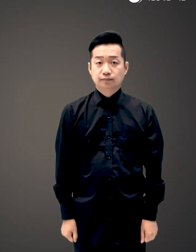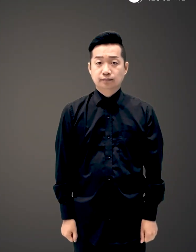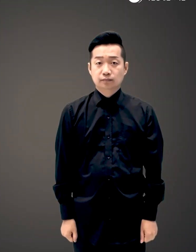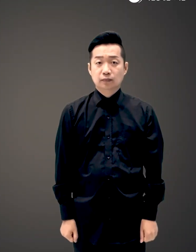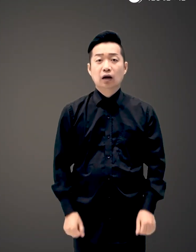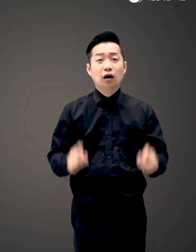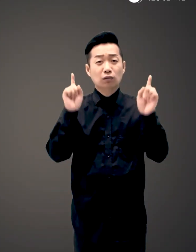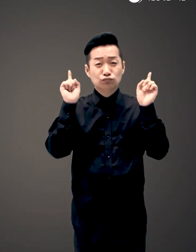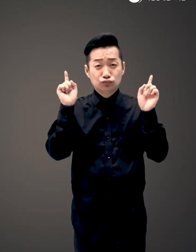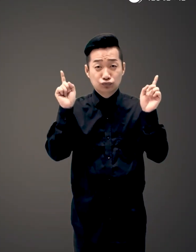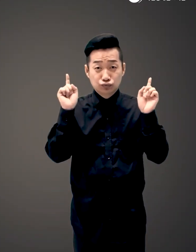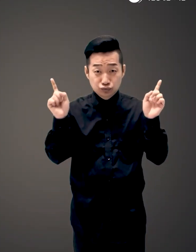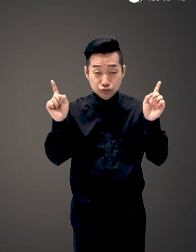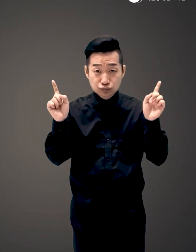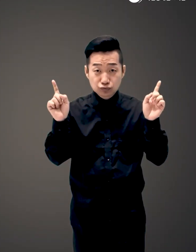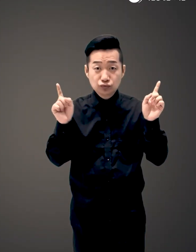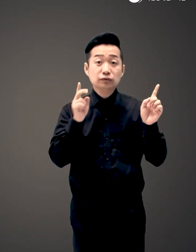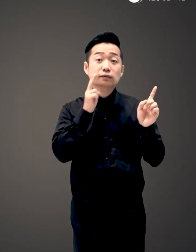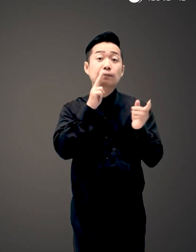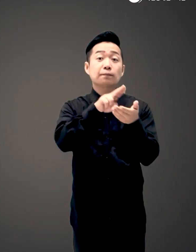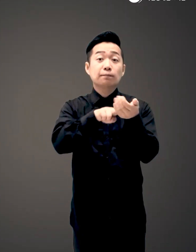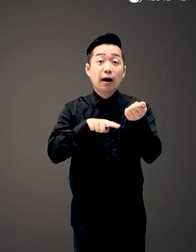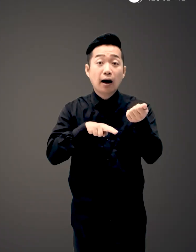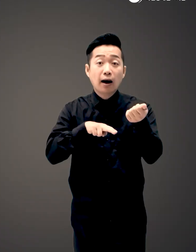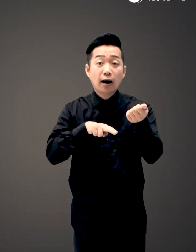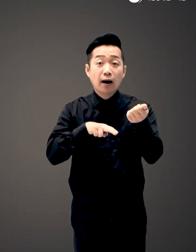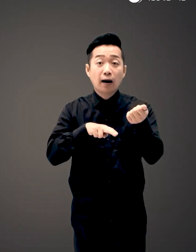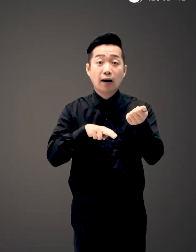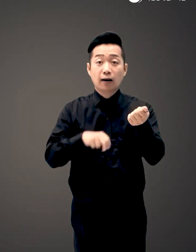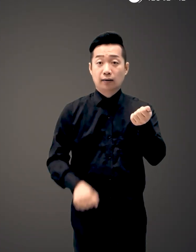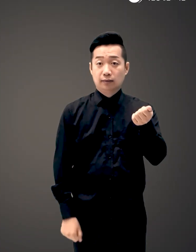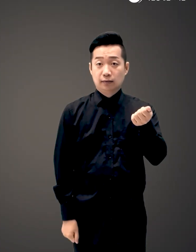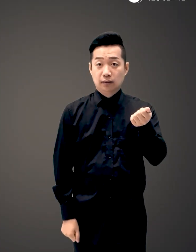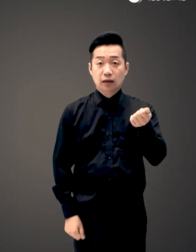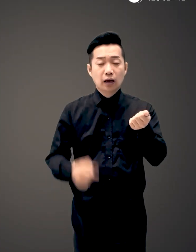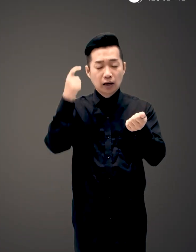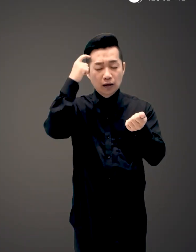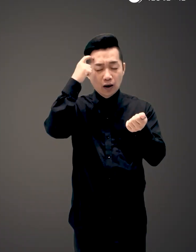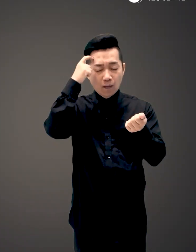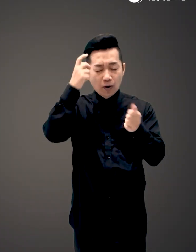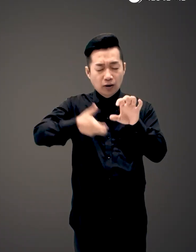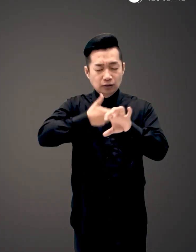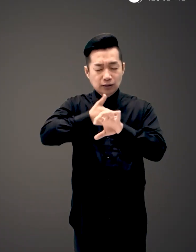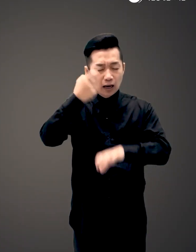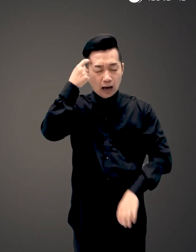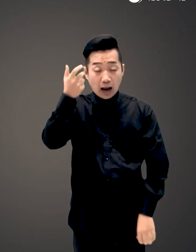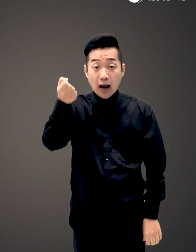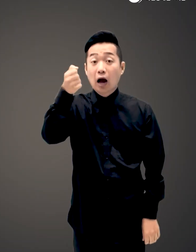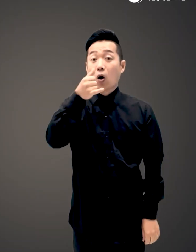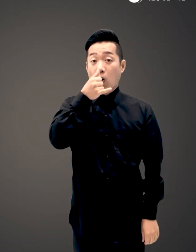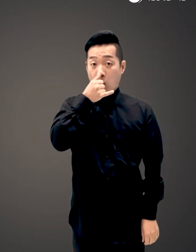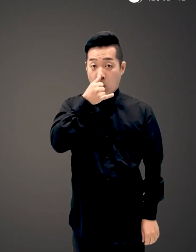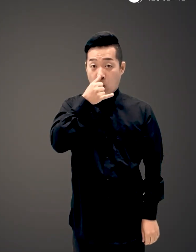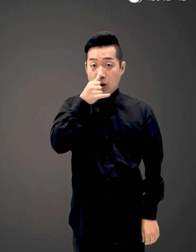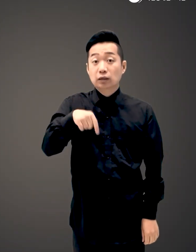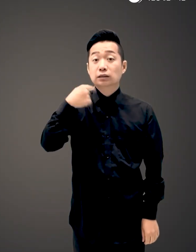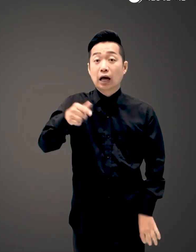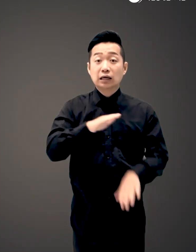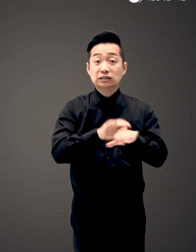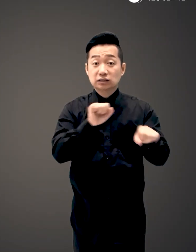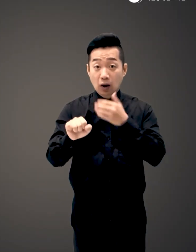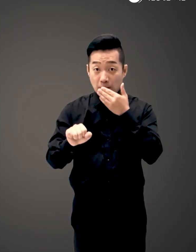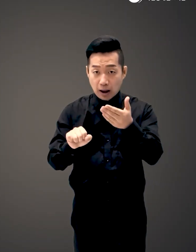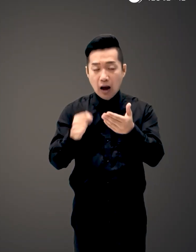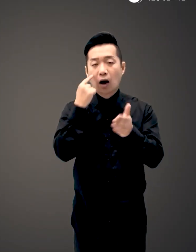그러니까 무직이나 담배팔이 행상에도 혁명 사상을 가지고 있고 그것을 실천할 수 있다는